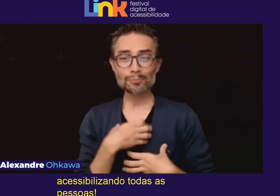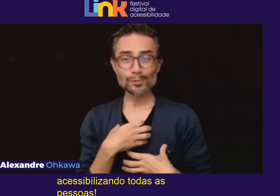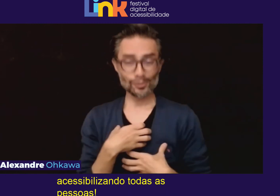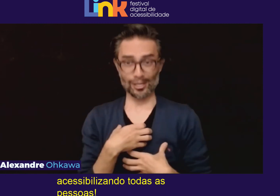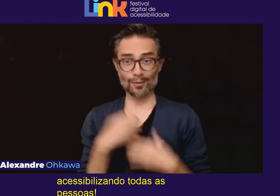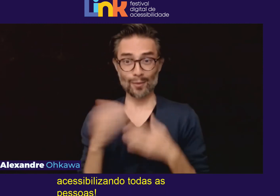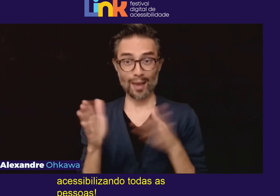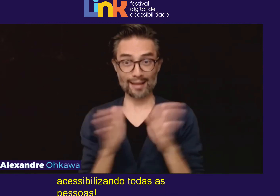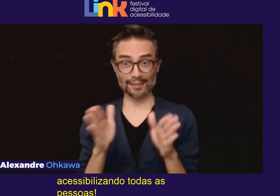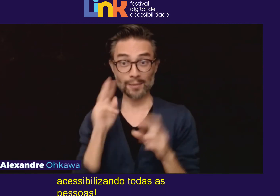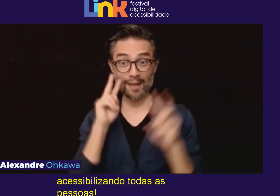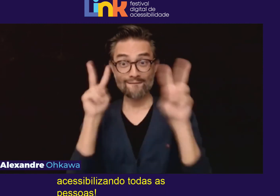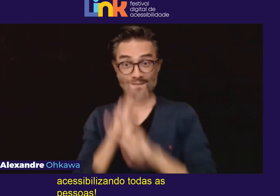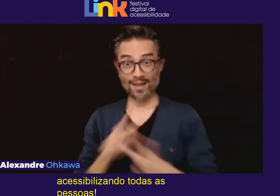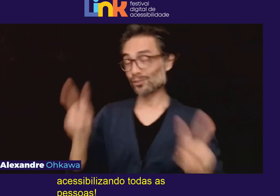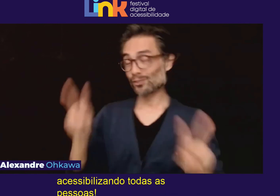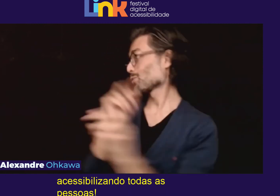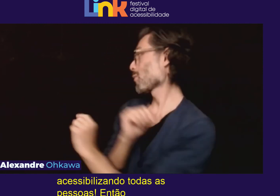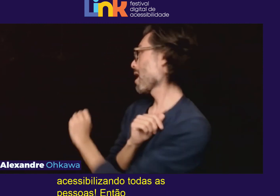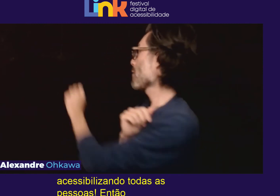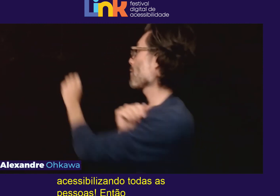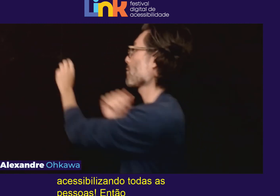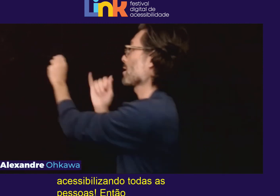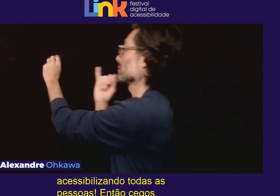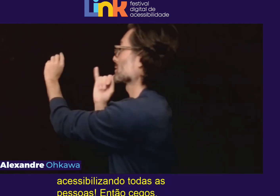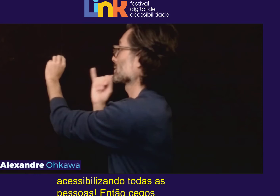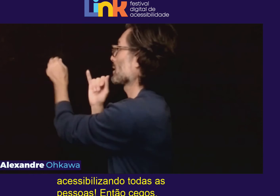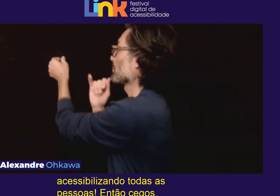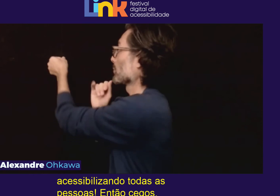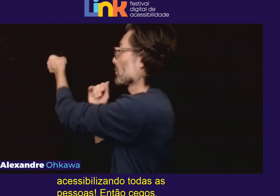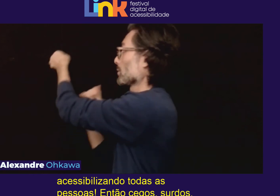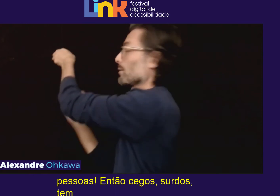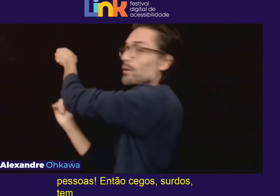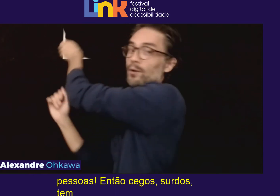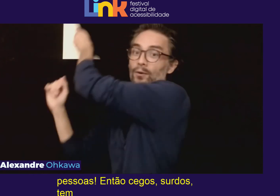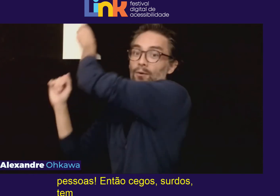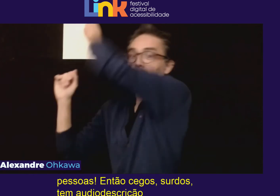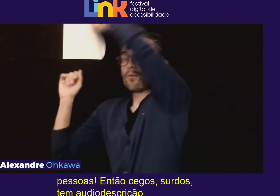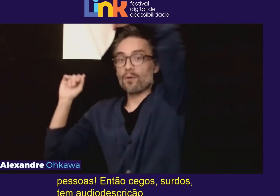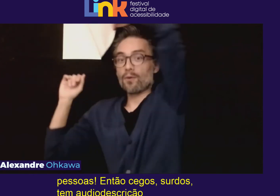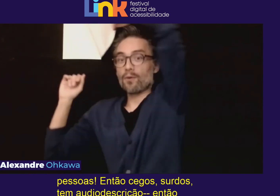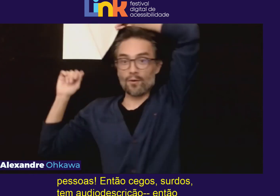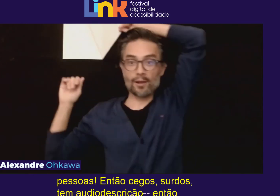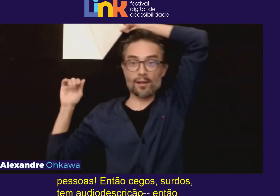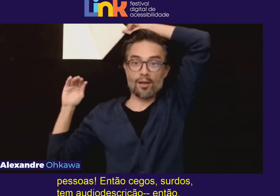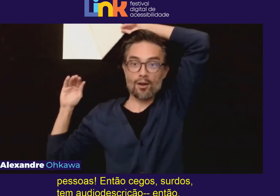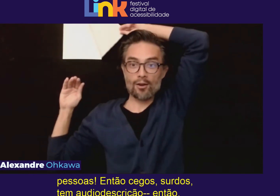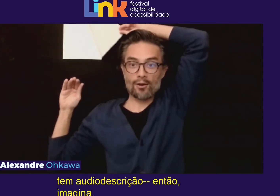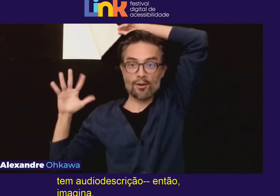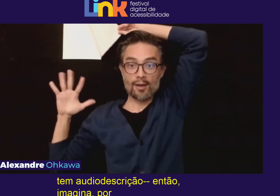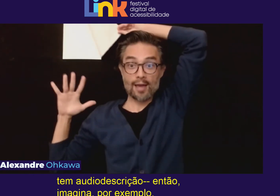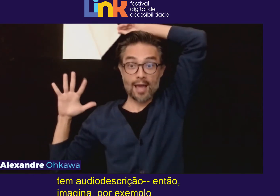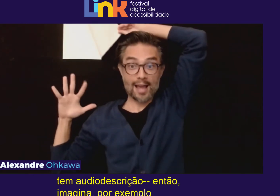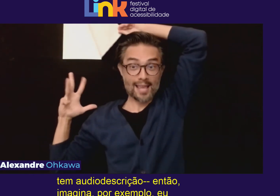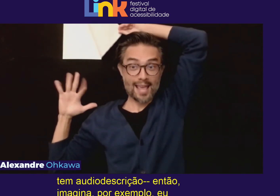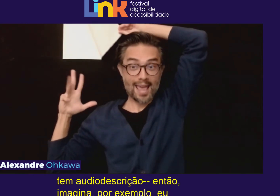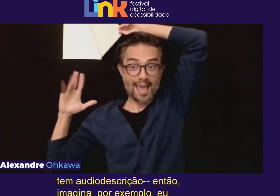surdos, tem audiodescrição. Então, imagina, né? Por exemplo, eu deixo o fundo preto. Olha como é o meu fundo.